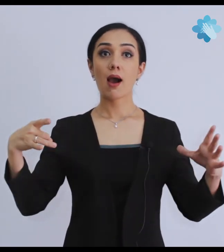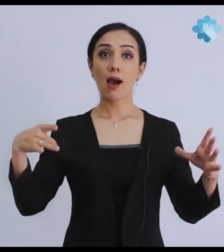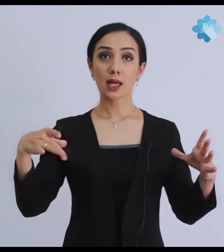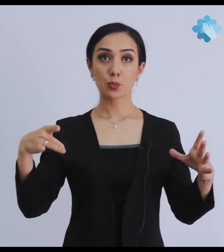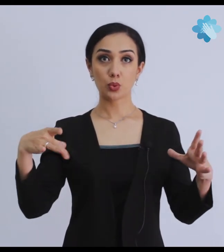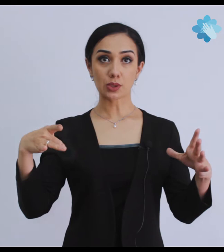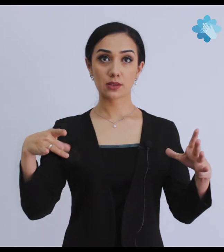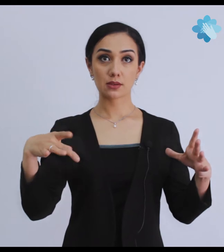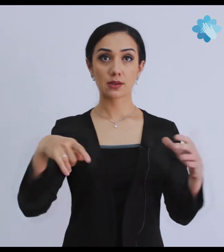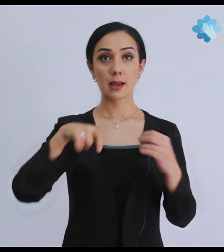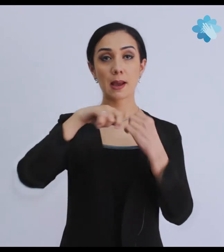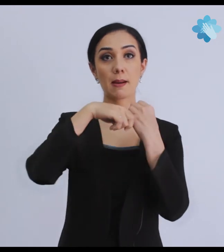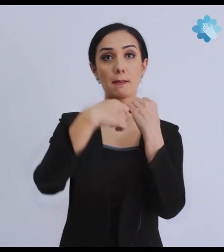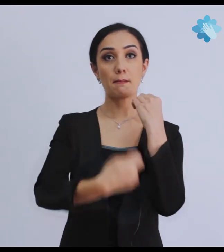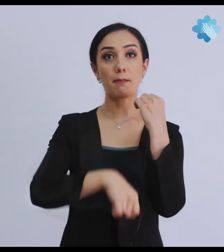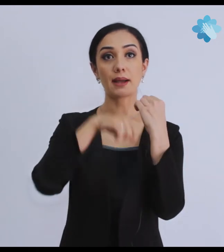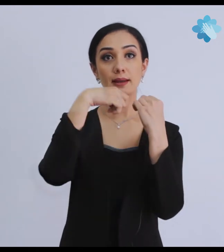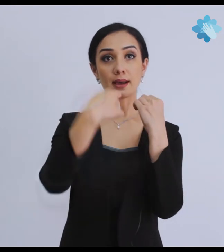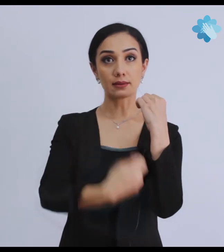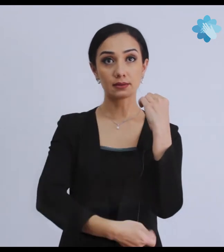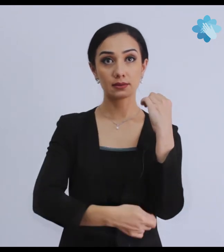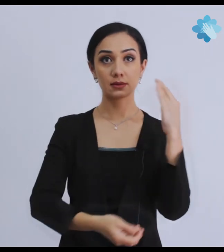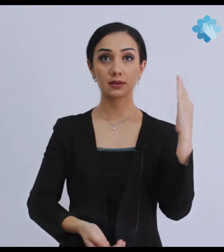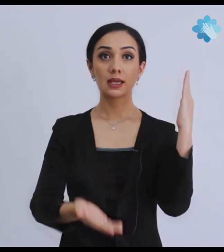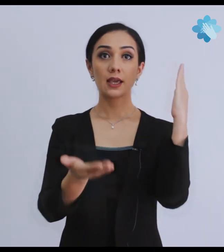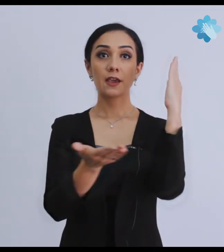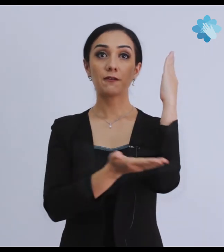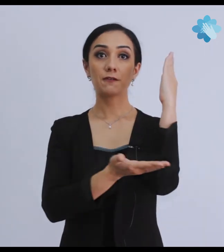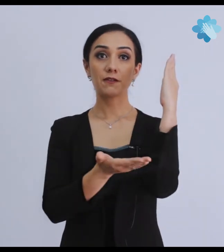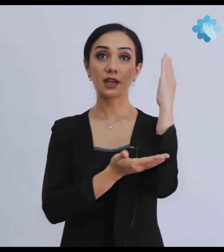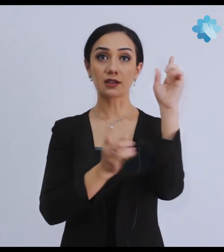арбуз банан ветки